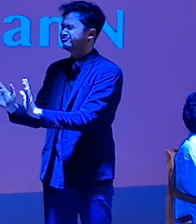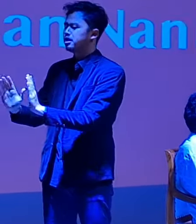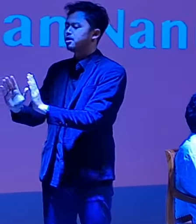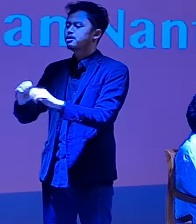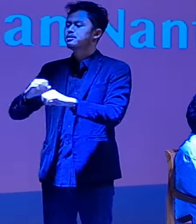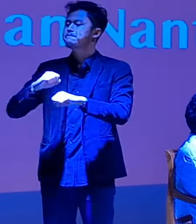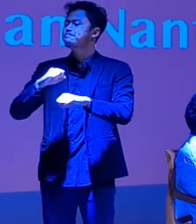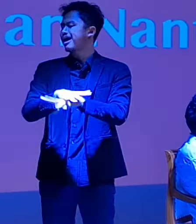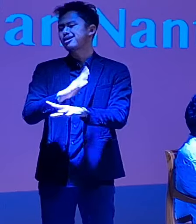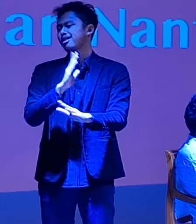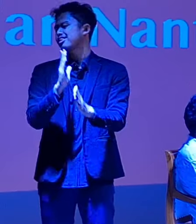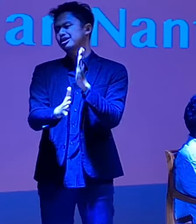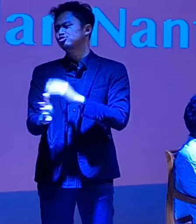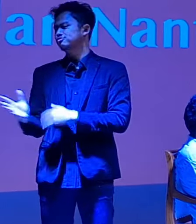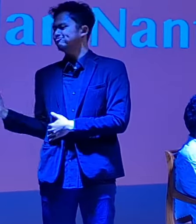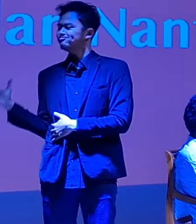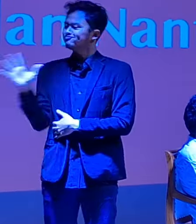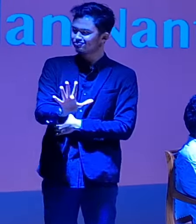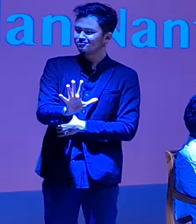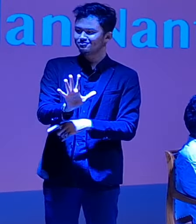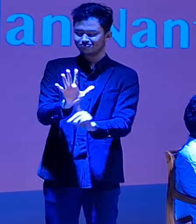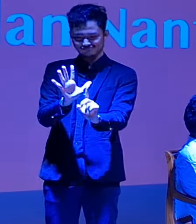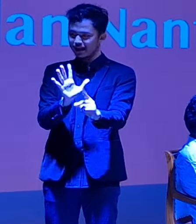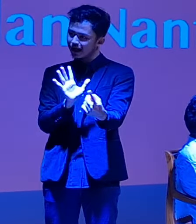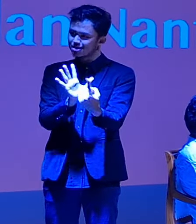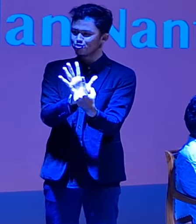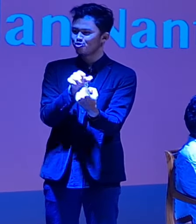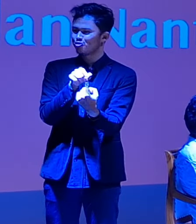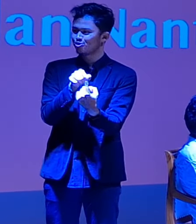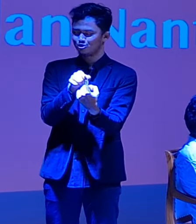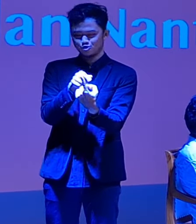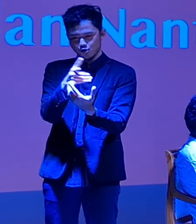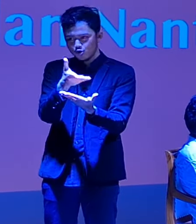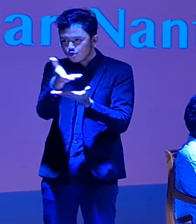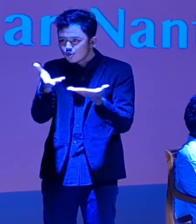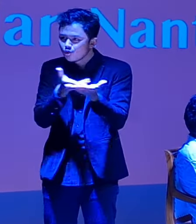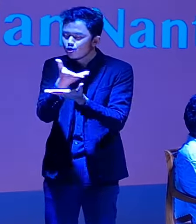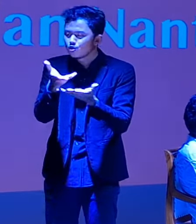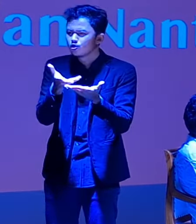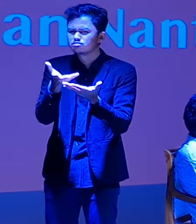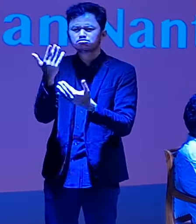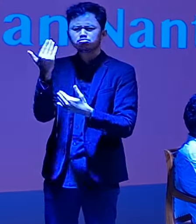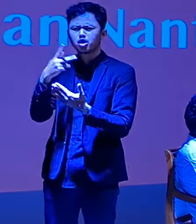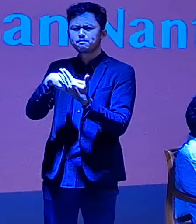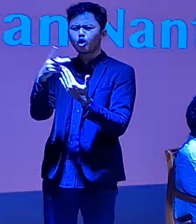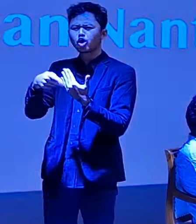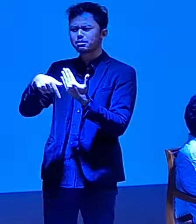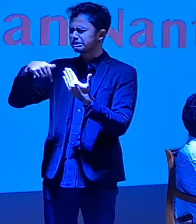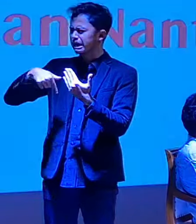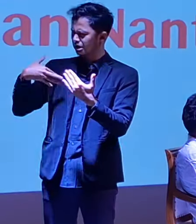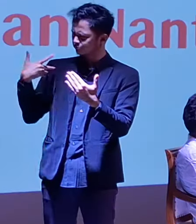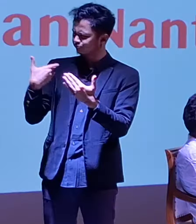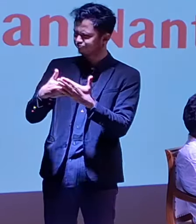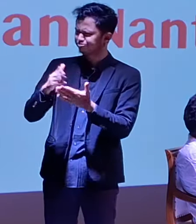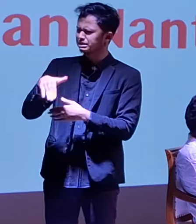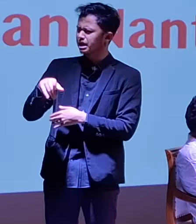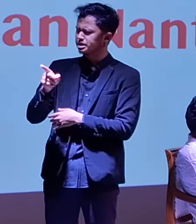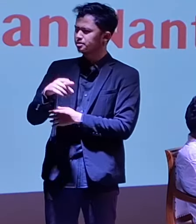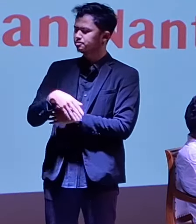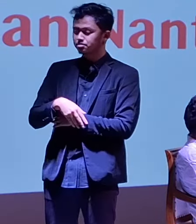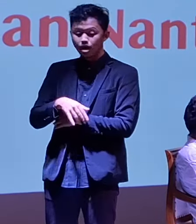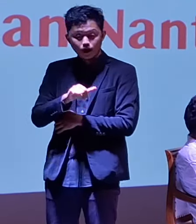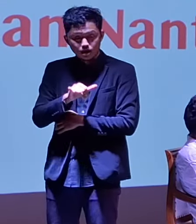langsung. Jadi kami mengundang para maestro itu untuk ikut. Setahu saya program ini sampai sekarang masih dijalankan. Oke.